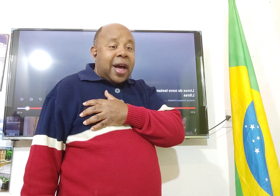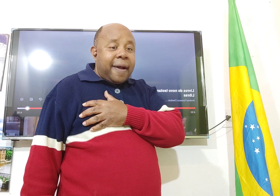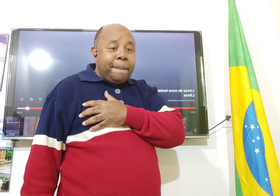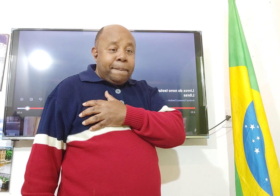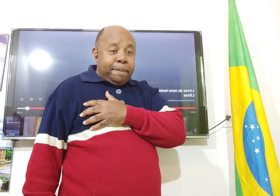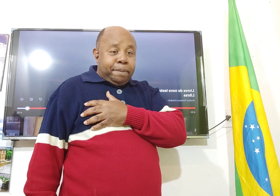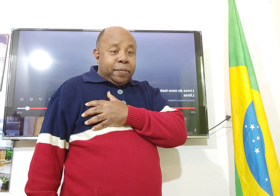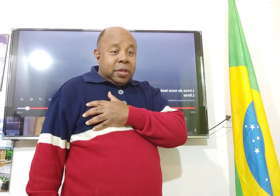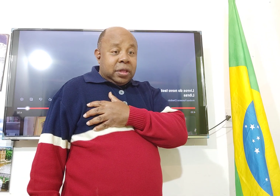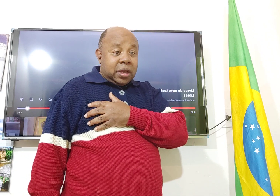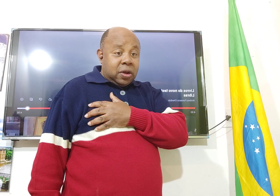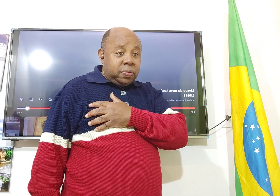salvar. Entendeu?